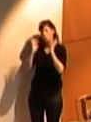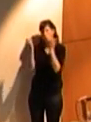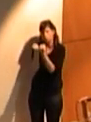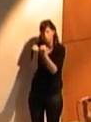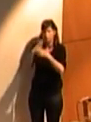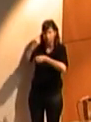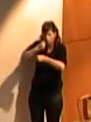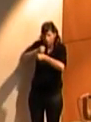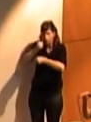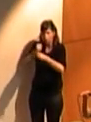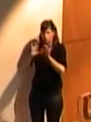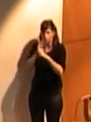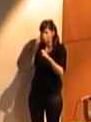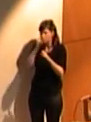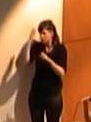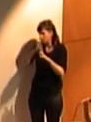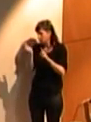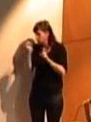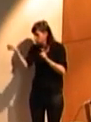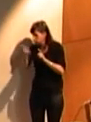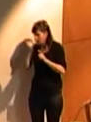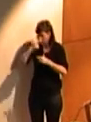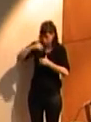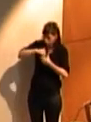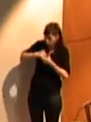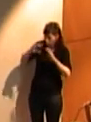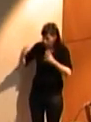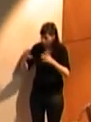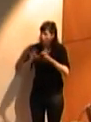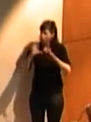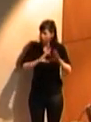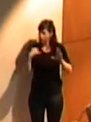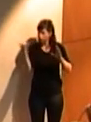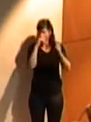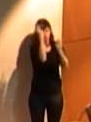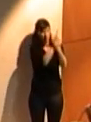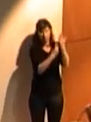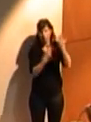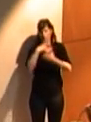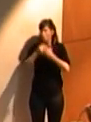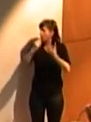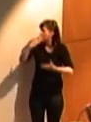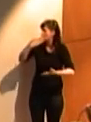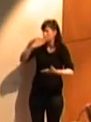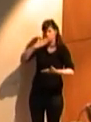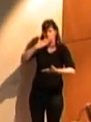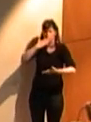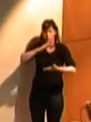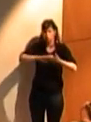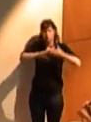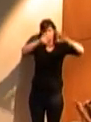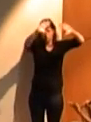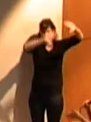les ressentis. Et d'essayer de les représenter sur des cartes ou par le biais de